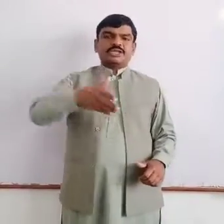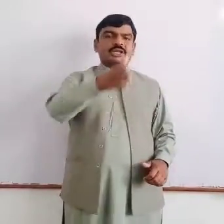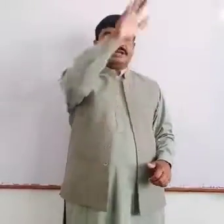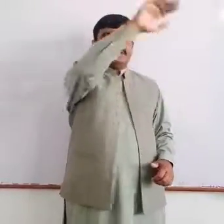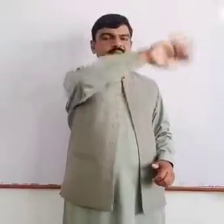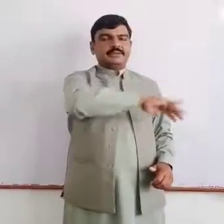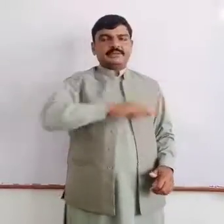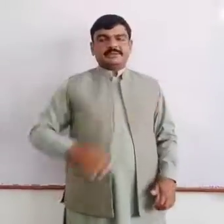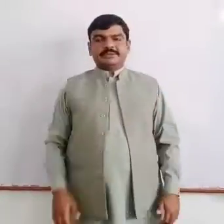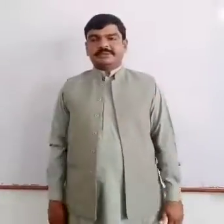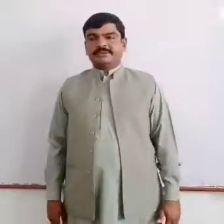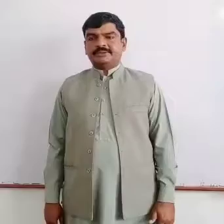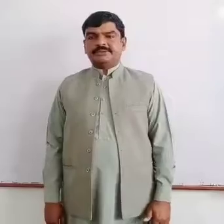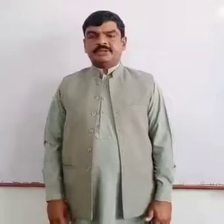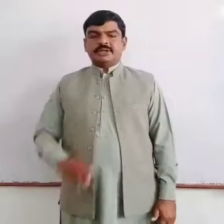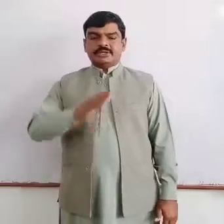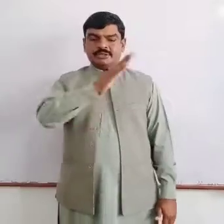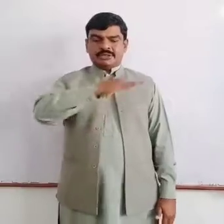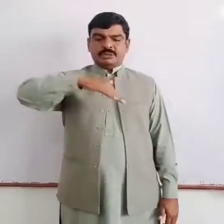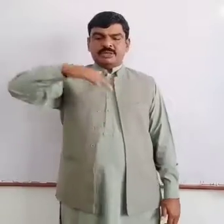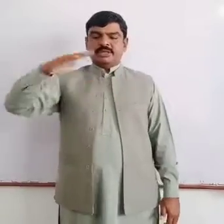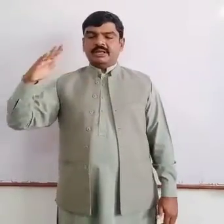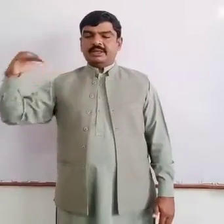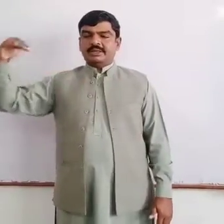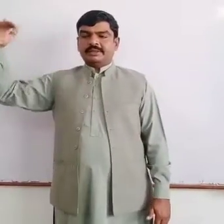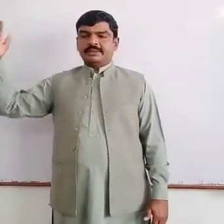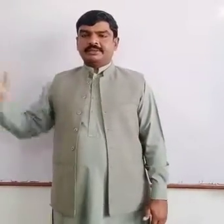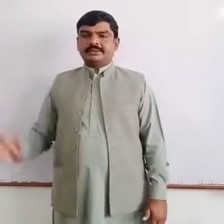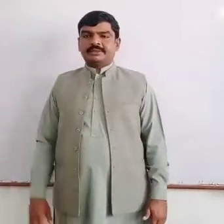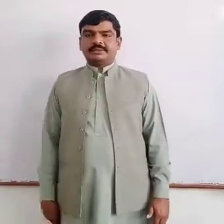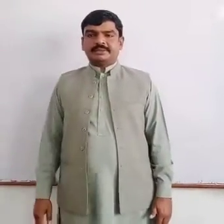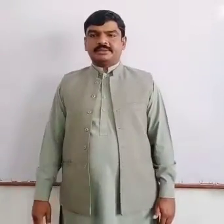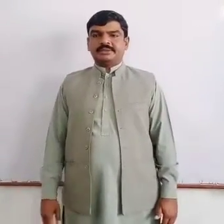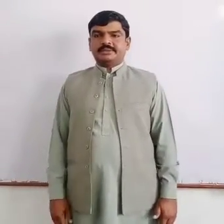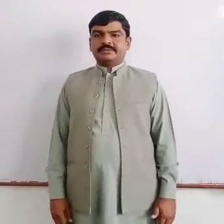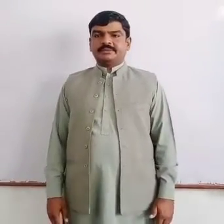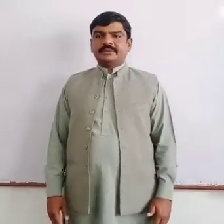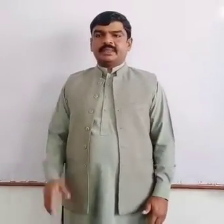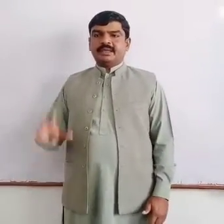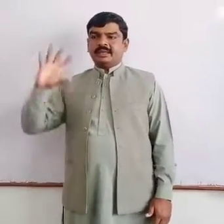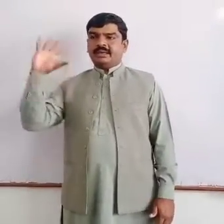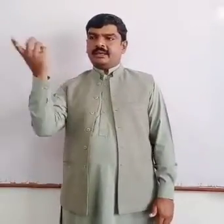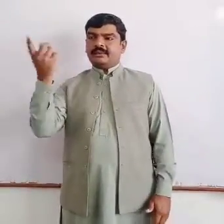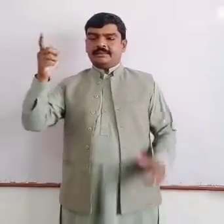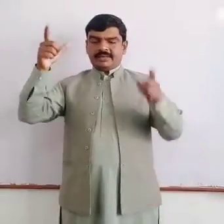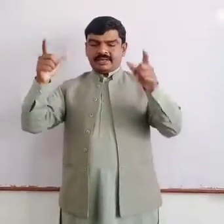ग्लेशियर, समंदर, समंदर, बर्रे आज़म, बर्रे